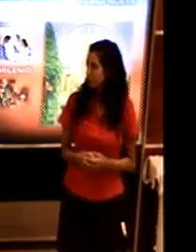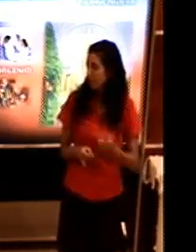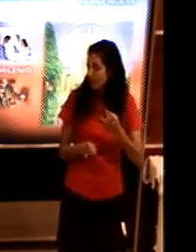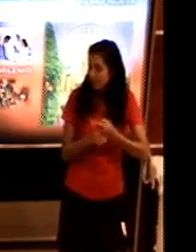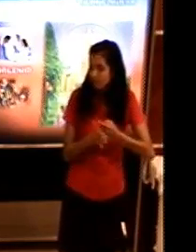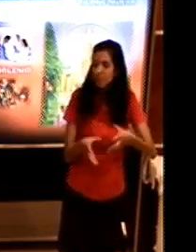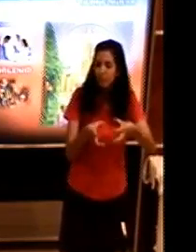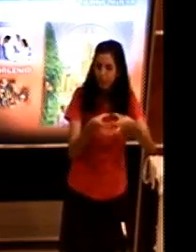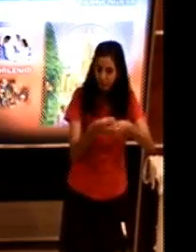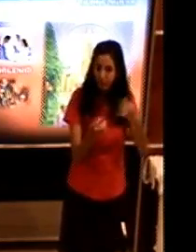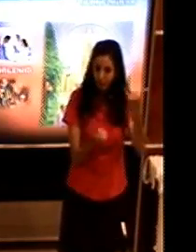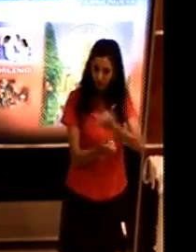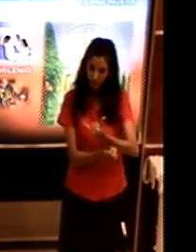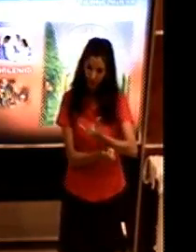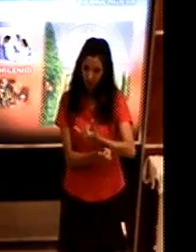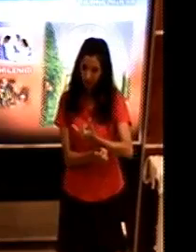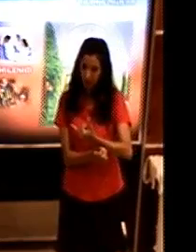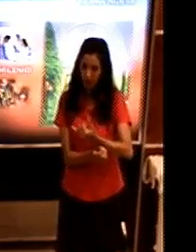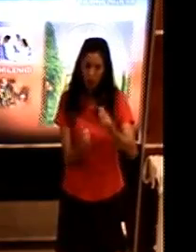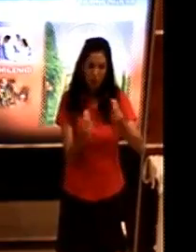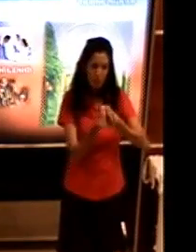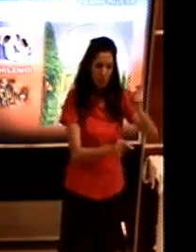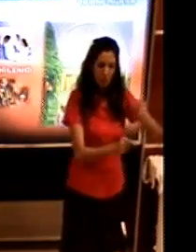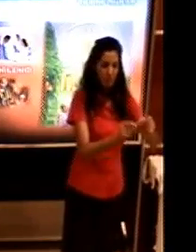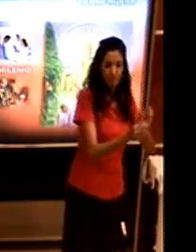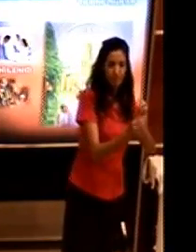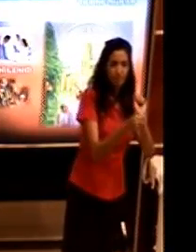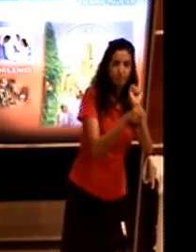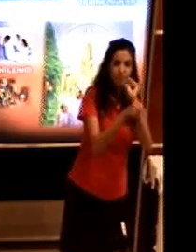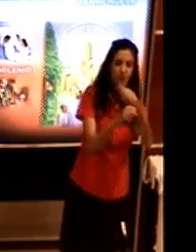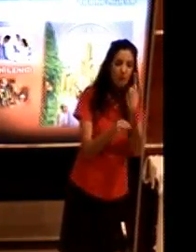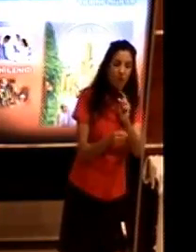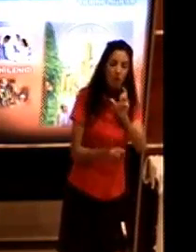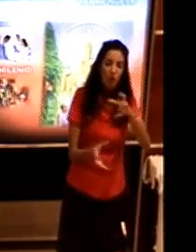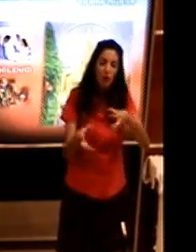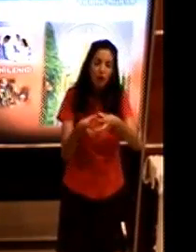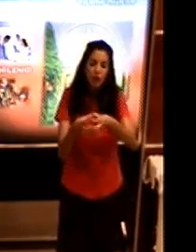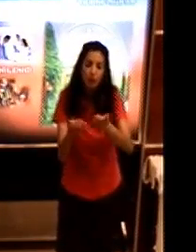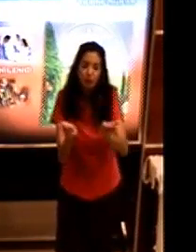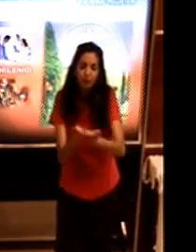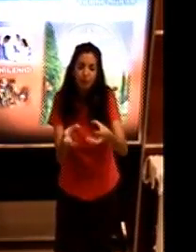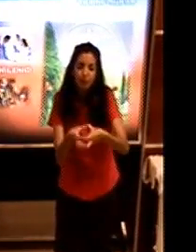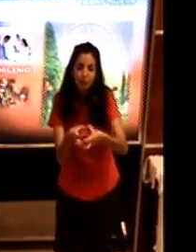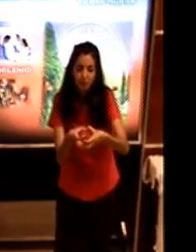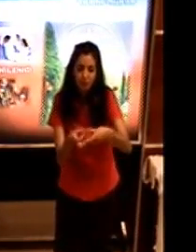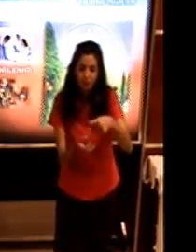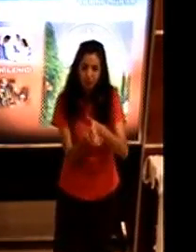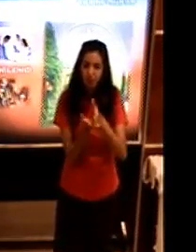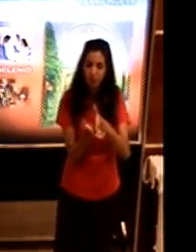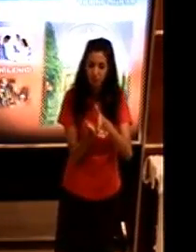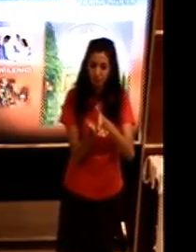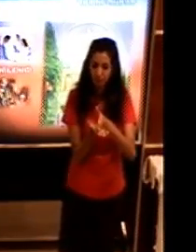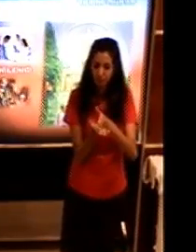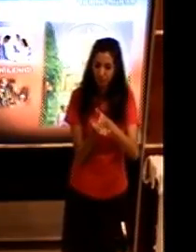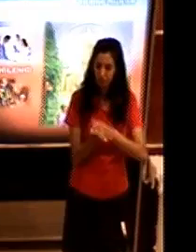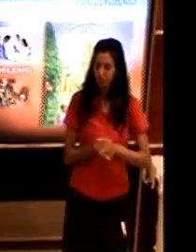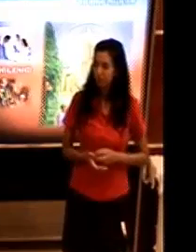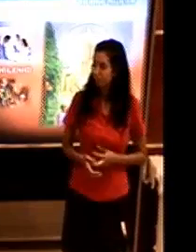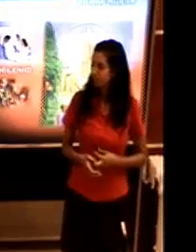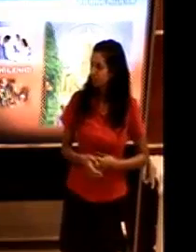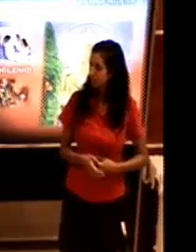la mayoría se opuso, pero la voluntad de Dios se manifestó en esa minería, en esa minoría. Ahora